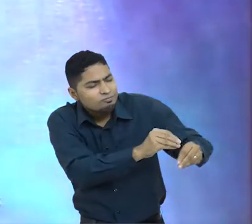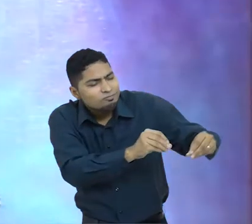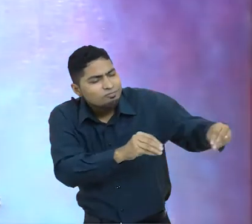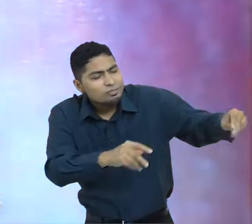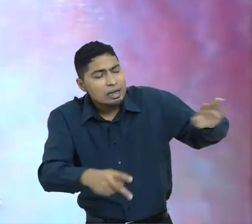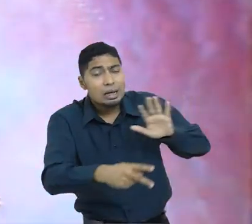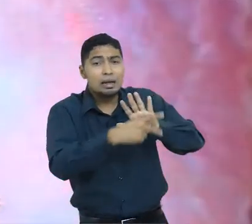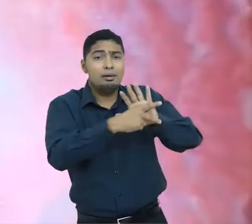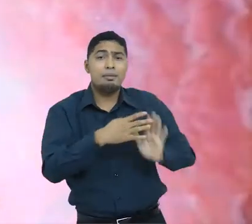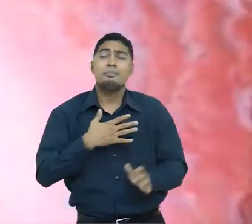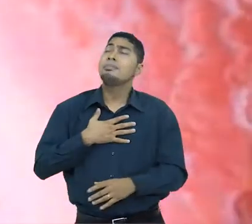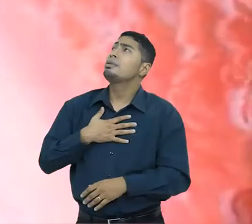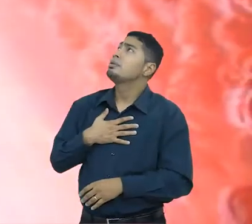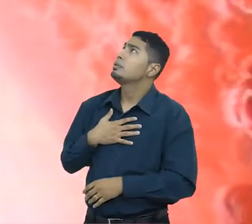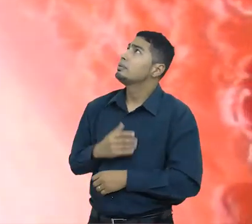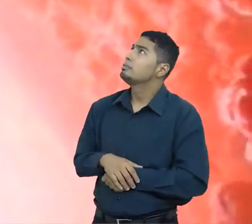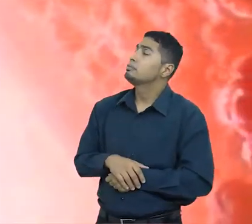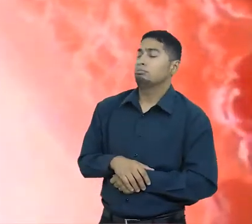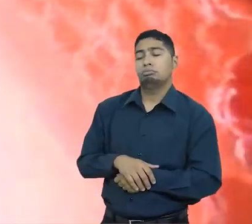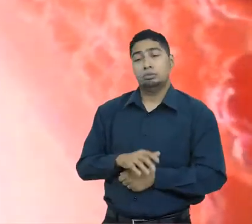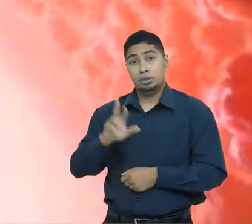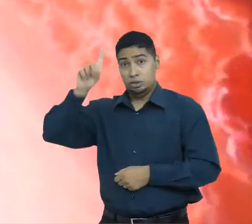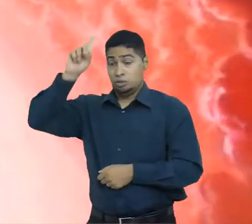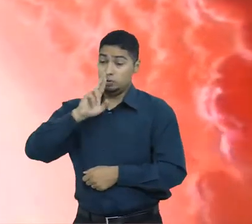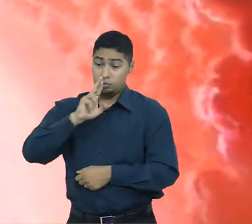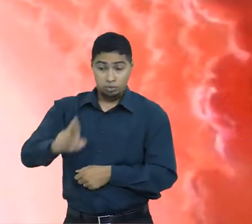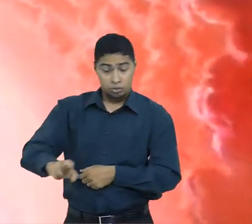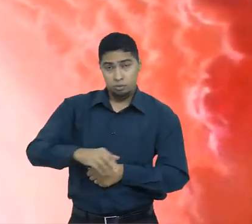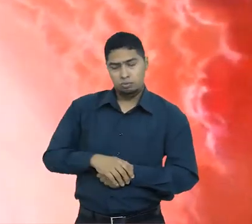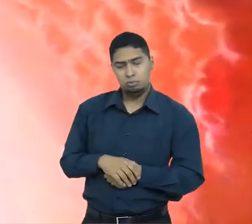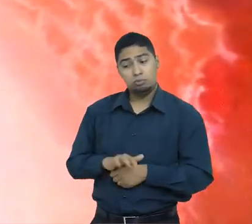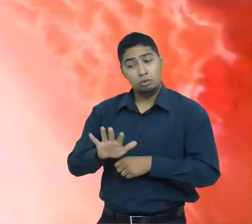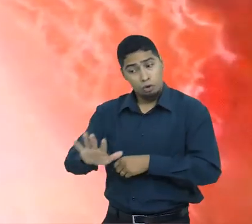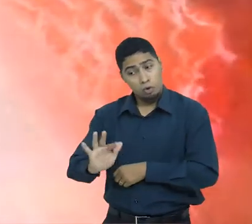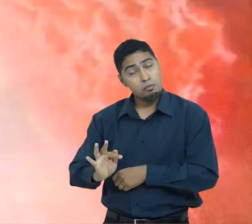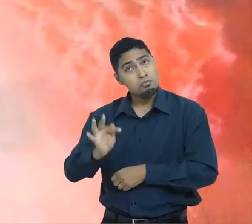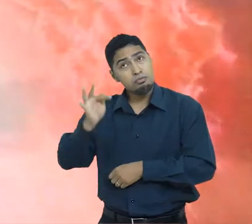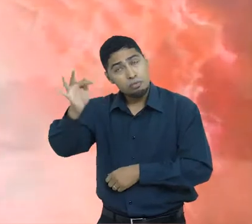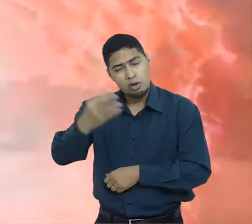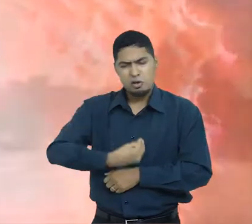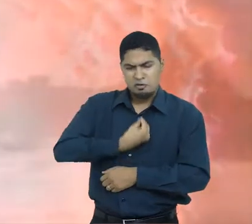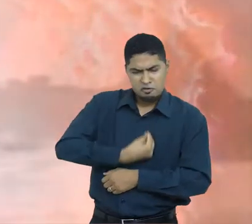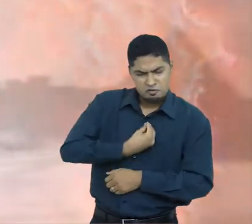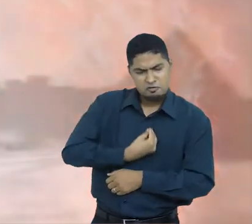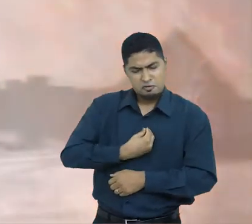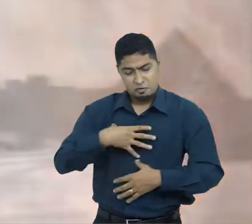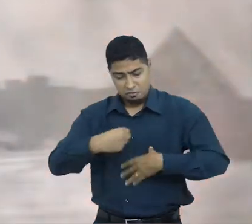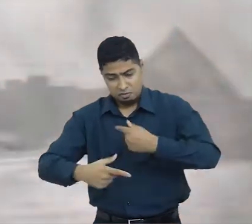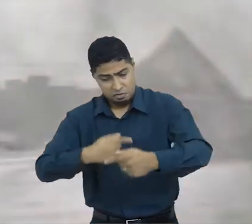minha? Deus respondeu: vai acontecer o seguinte: seus descendentes viverão 400